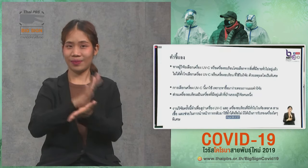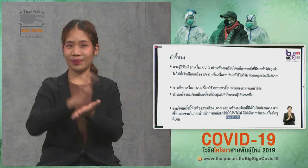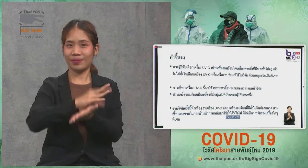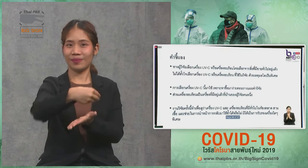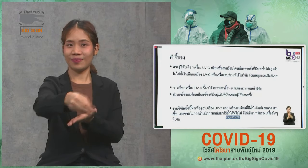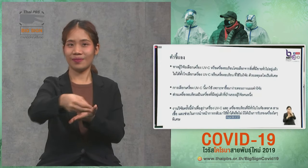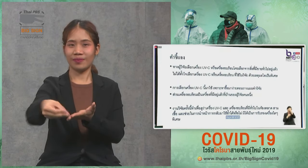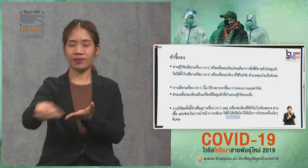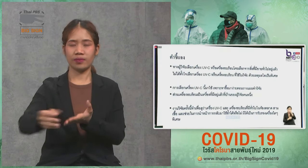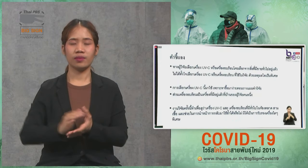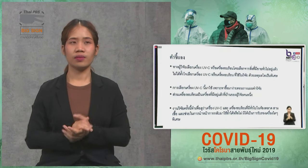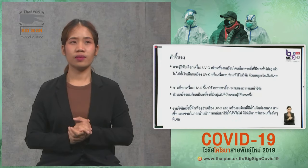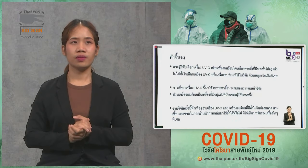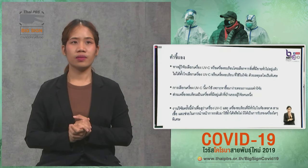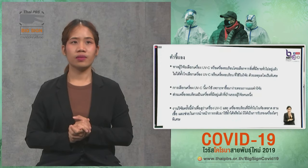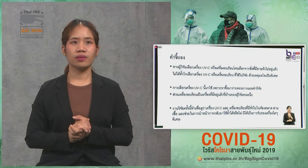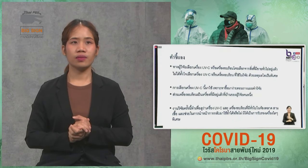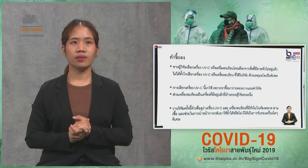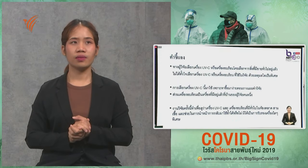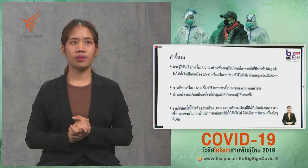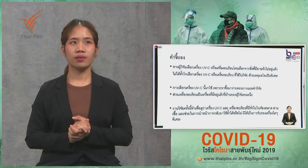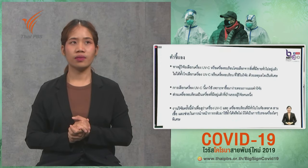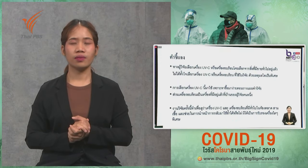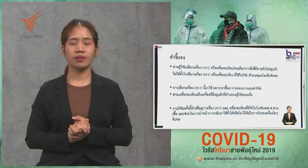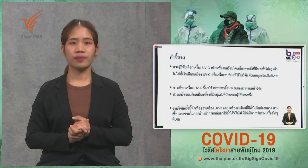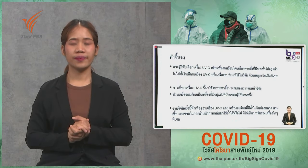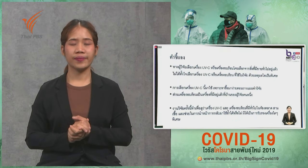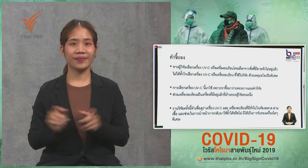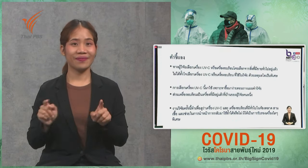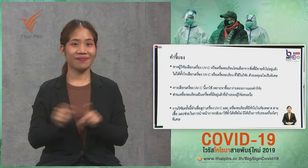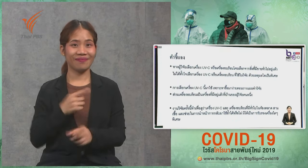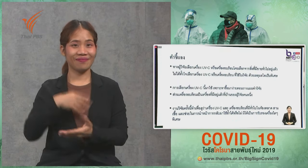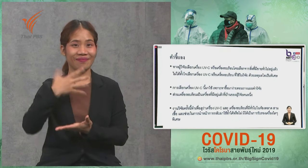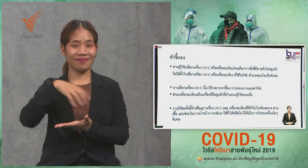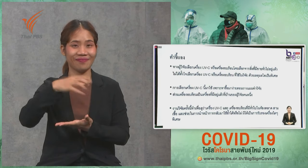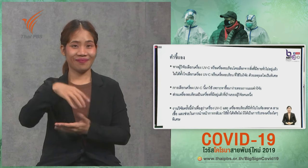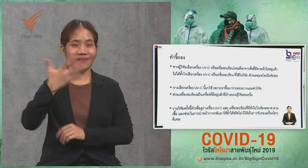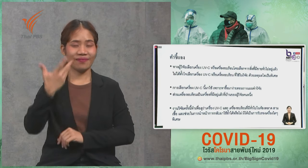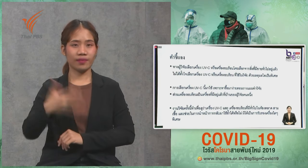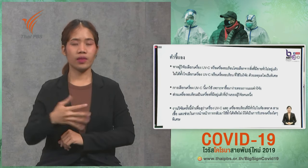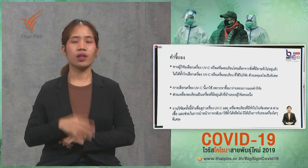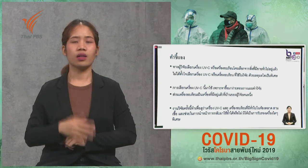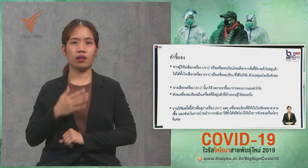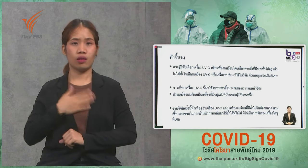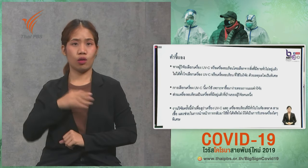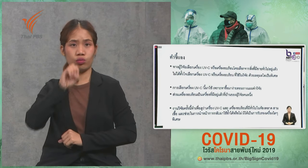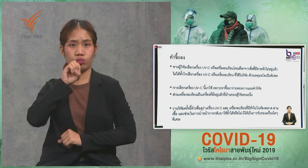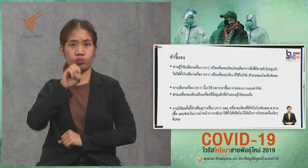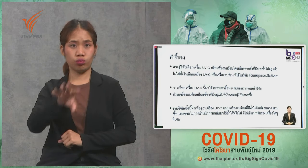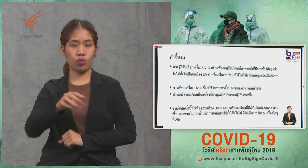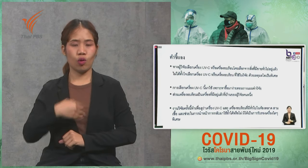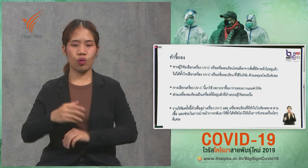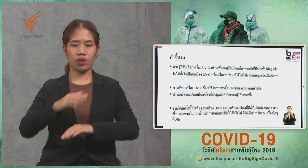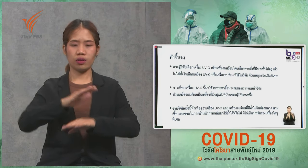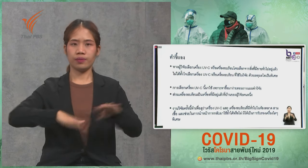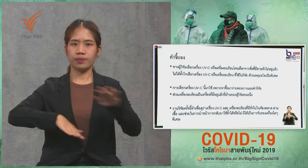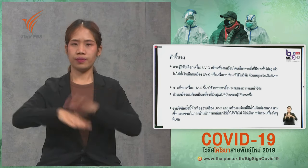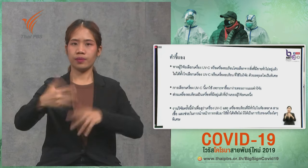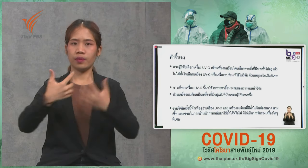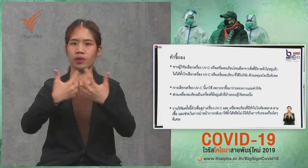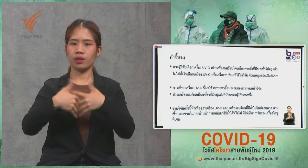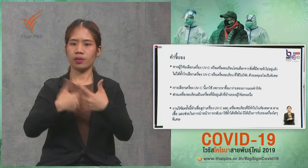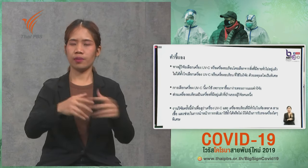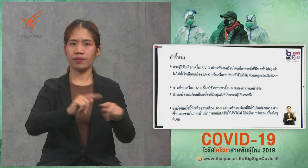ต่อครับโอเคครับก็อย่างที่ว่าเราก็อาจจะบอกเกี่ยวกับเครื่องมืออื่นๆช